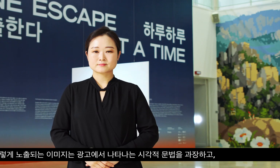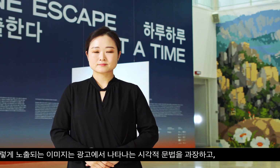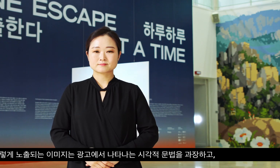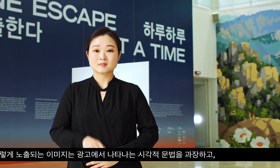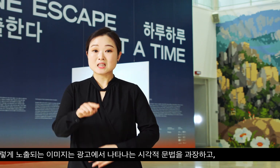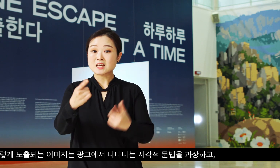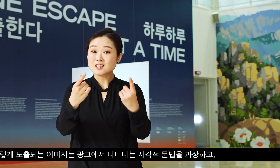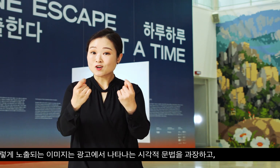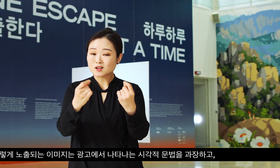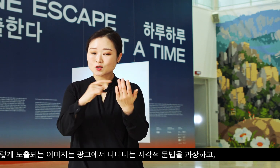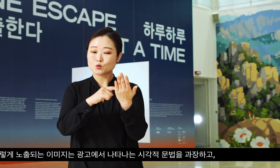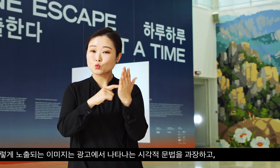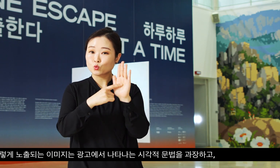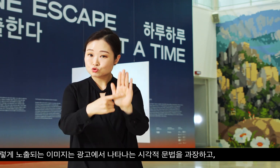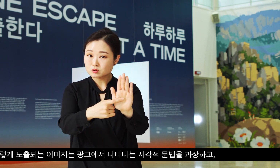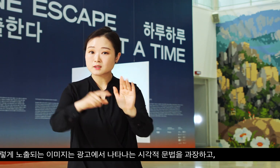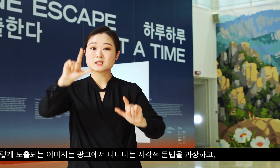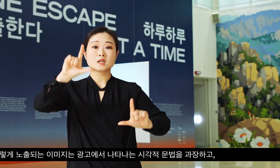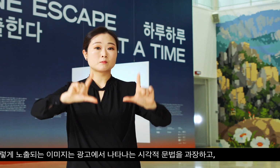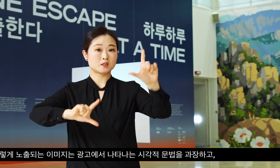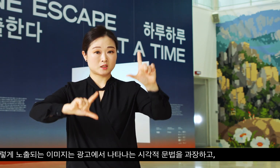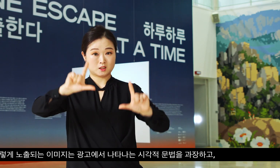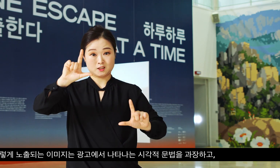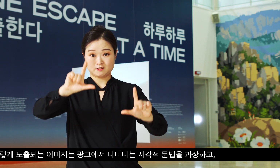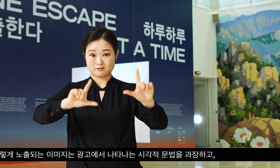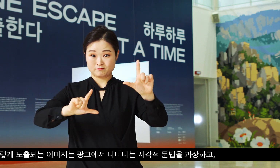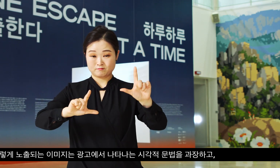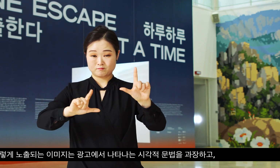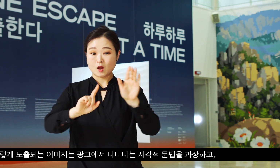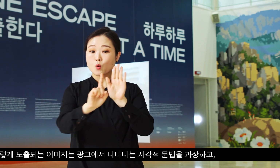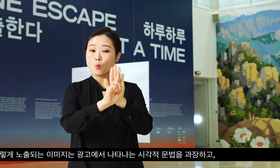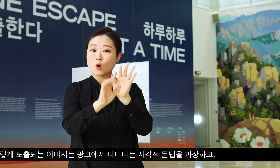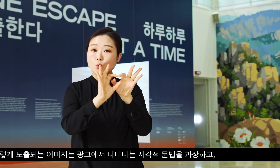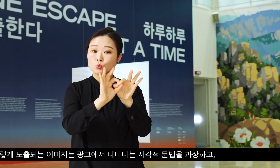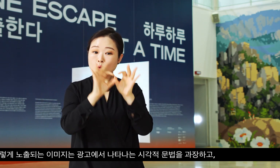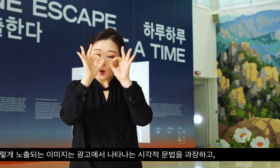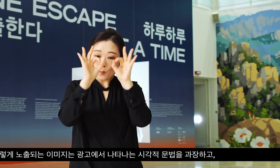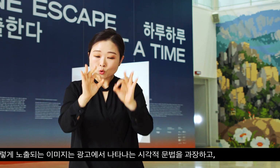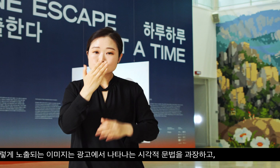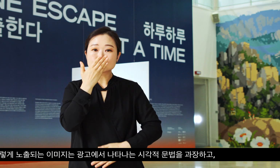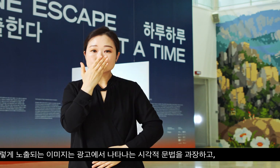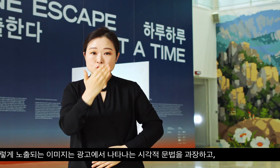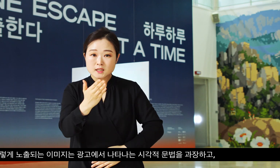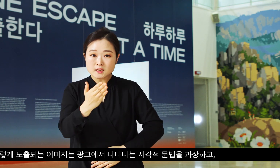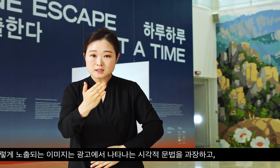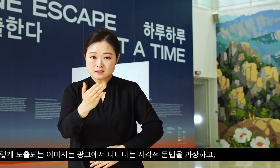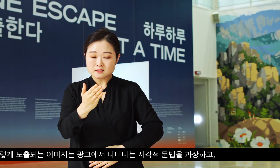이렇게 노출되는 이미지는 광고에서 나타나는 시각적 문법을 과장하고